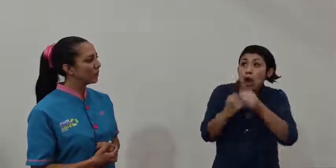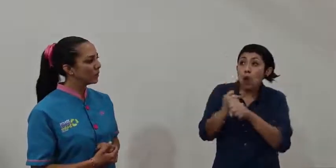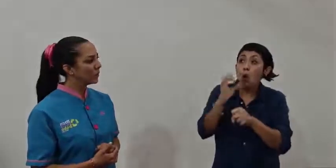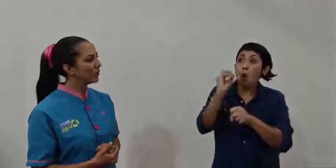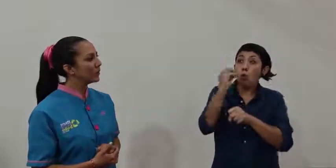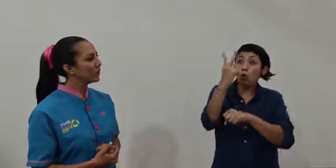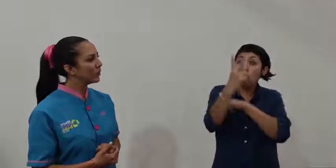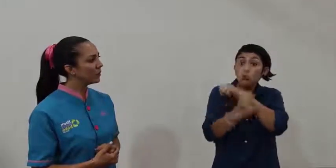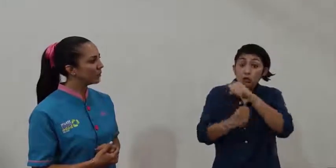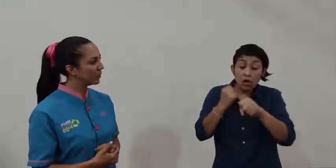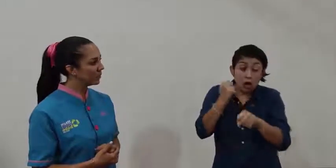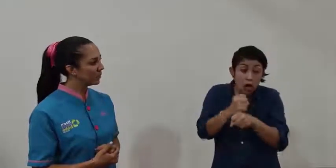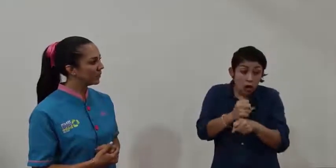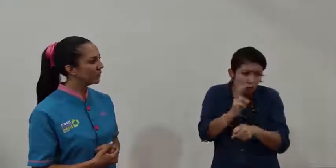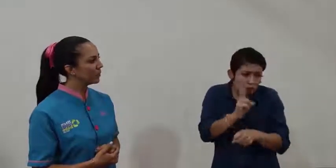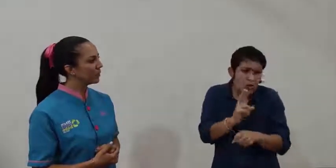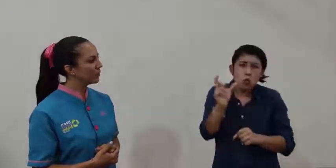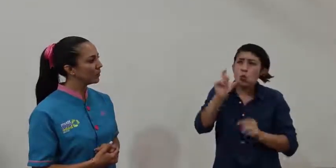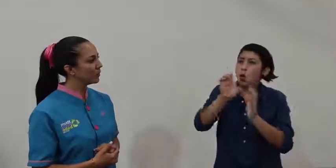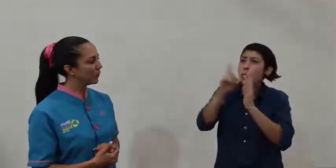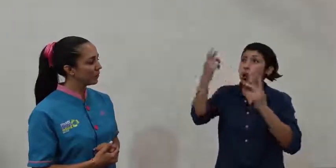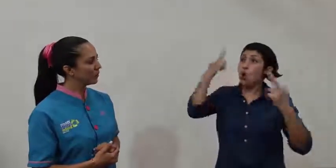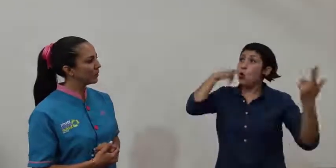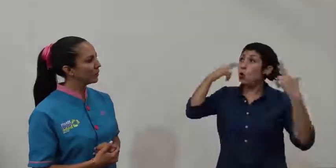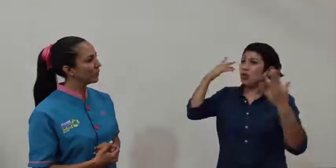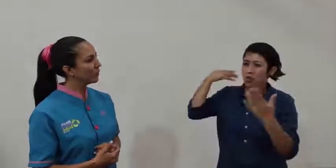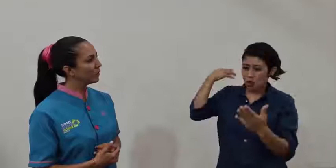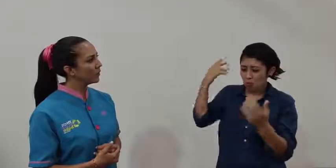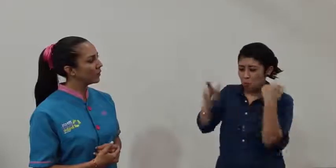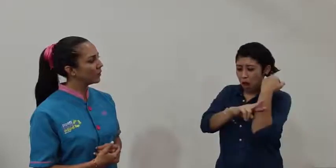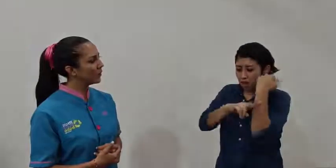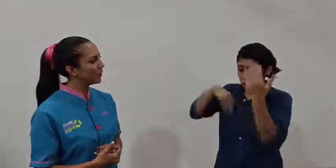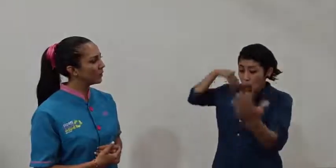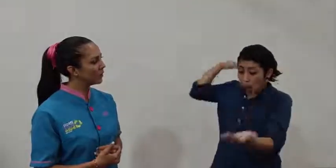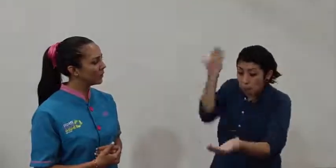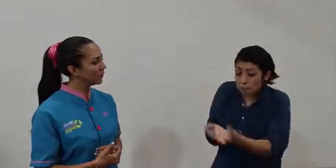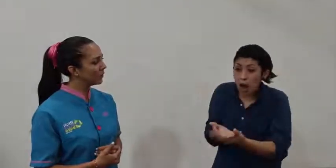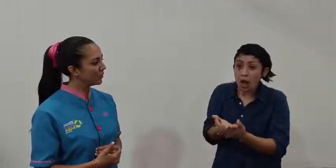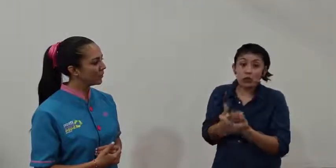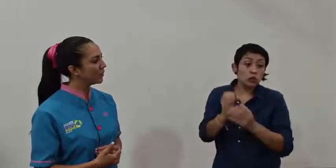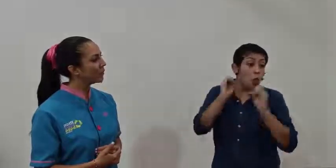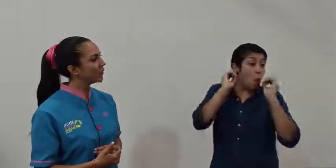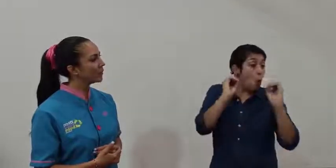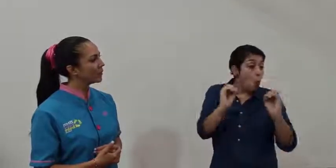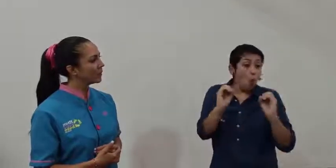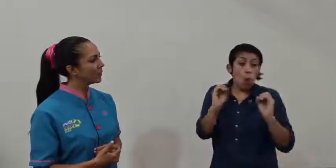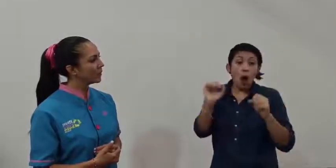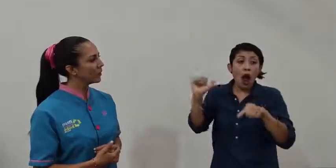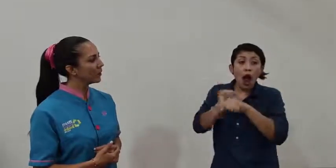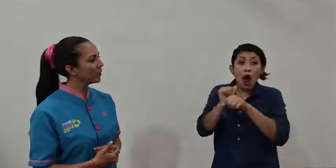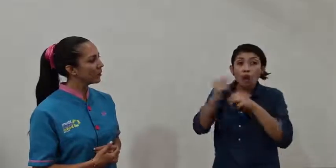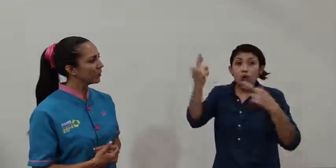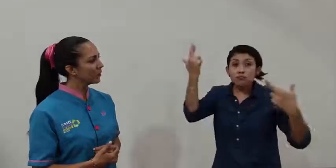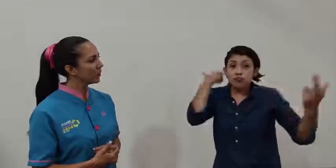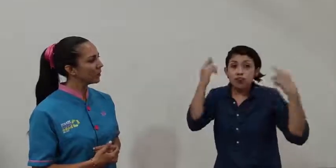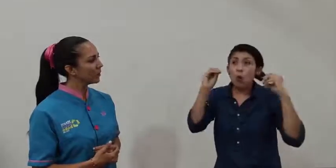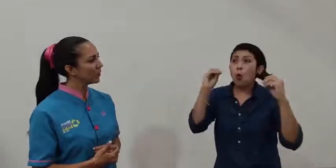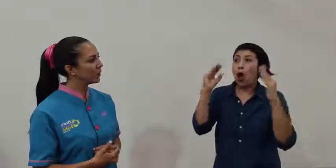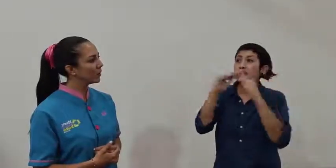porque es muy pequeño, a lo mejor. La mayoría de los papás se dan cuenta cuando tiene el niño alrededor de